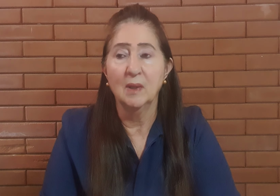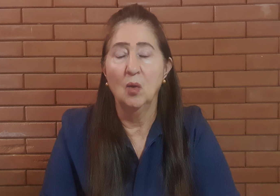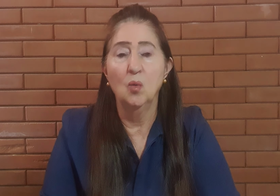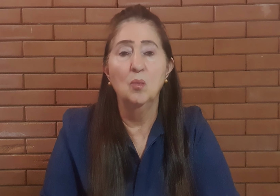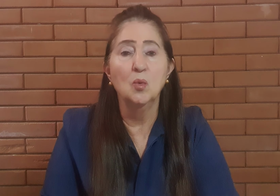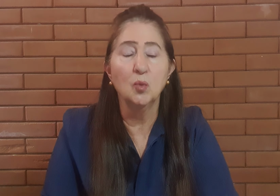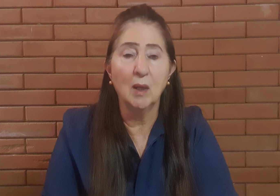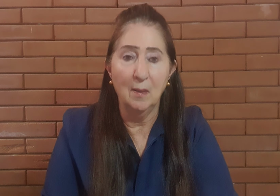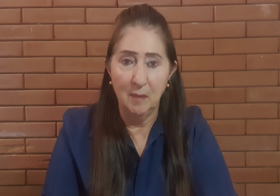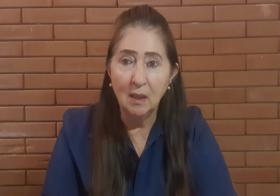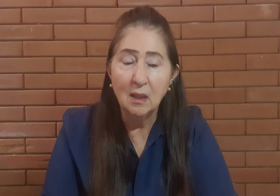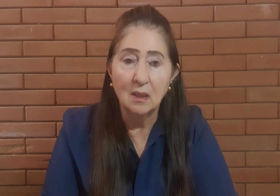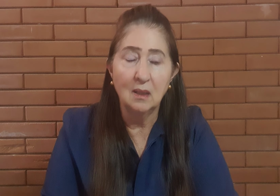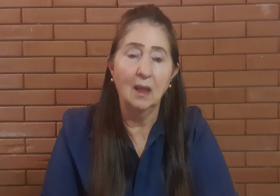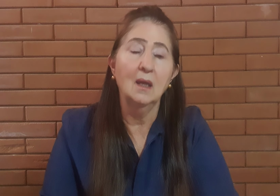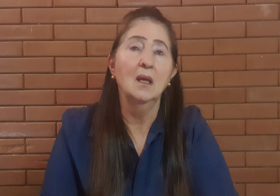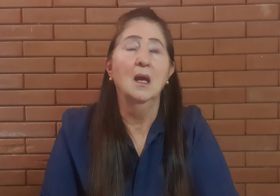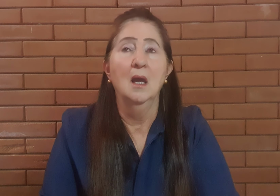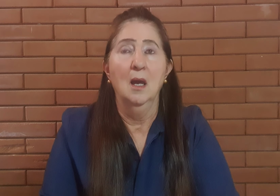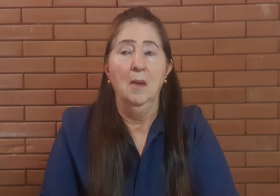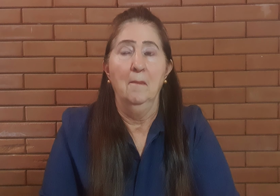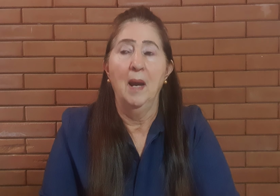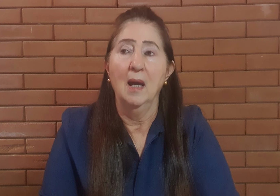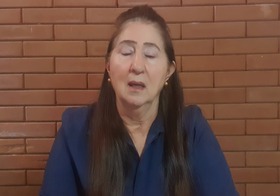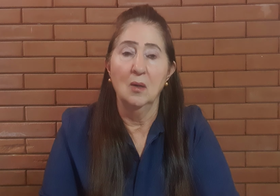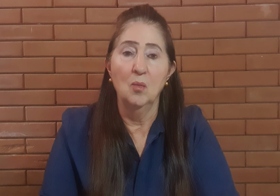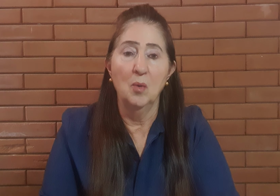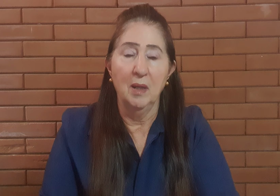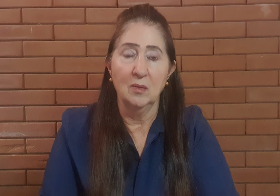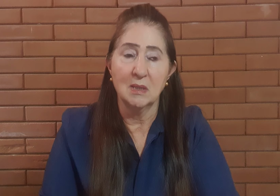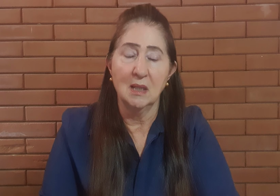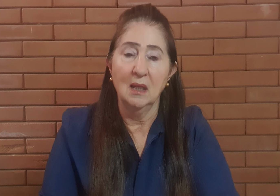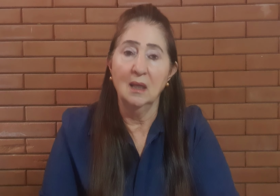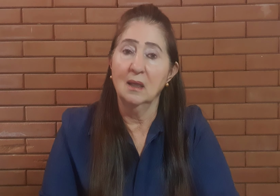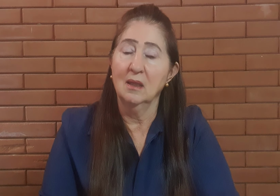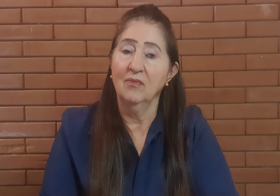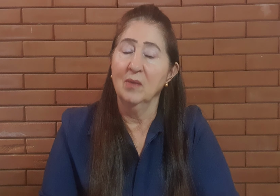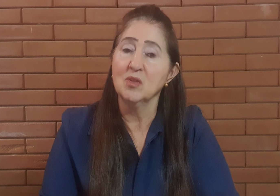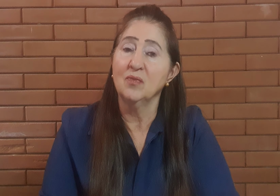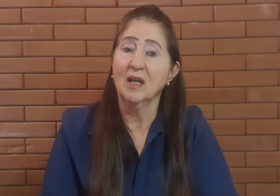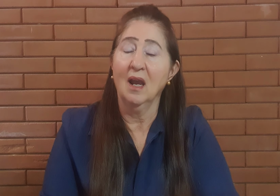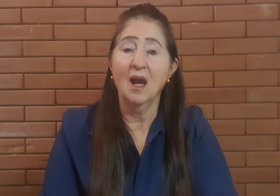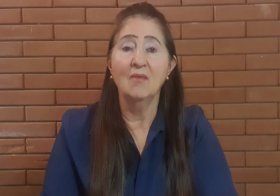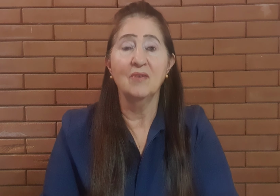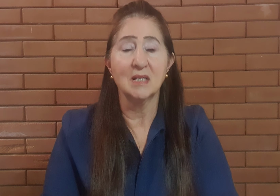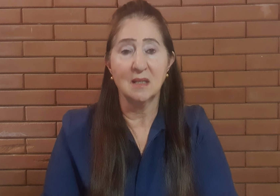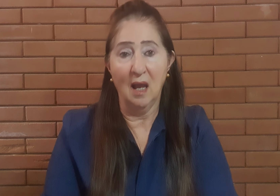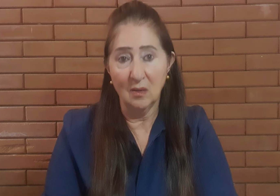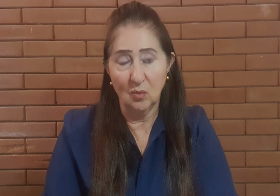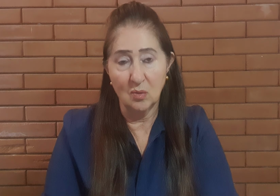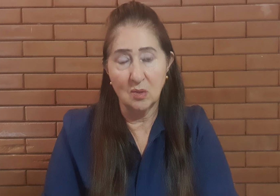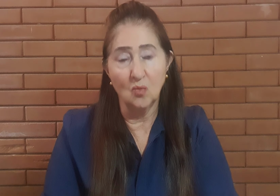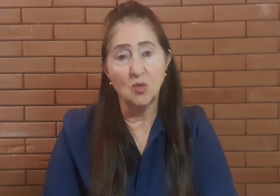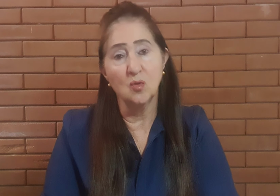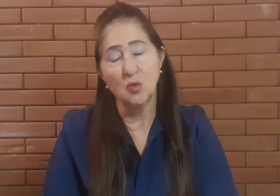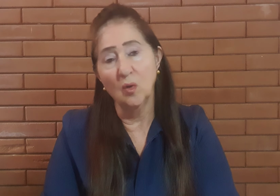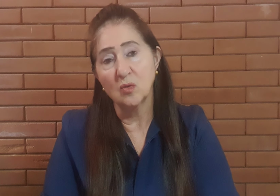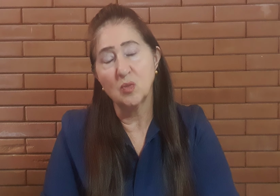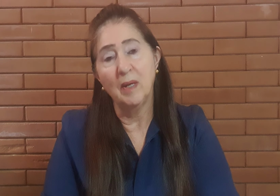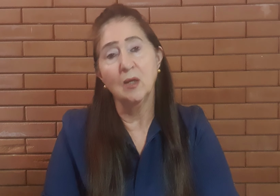o mundo caminha, né? Para um momento assim em que devemos ficar afastados uns dos outros para